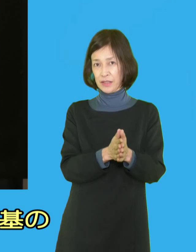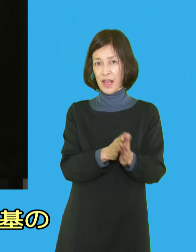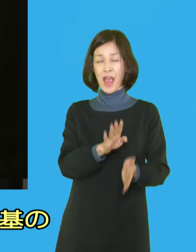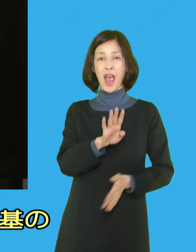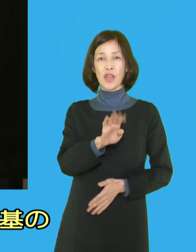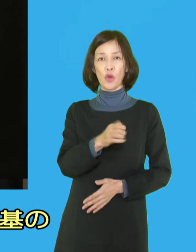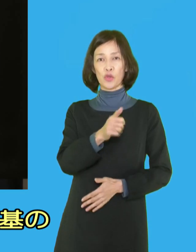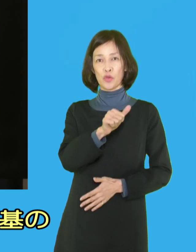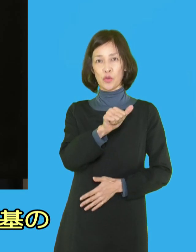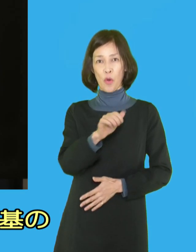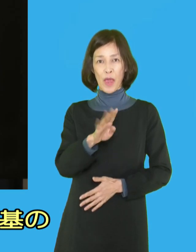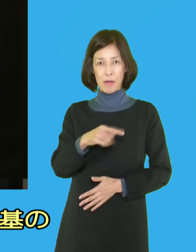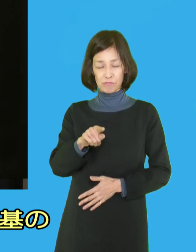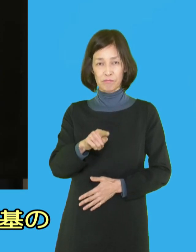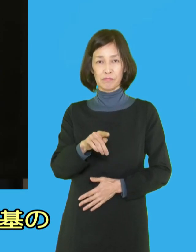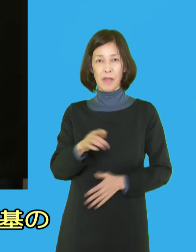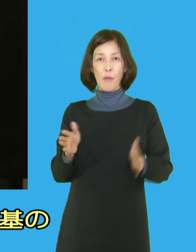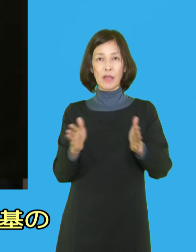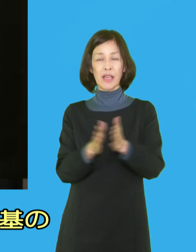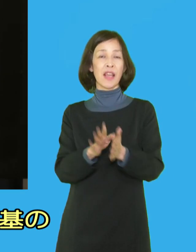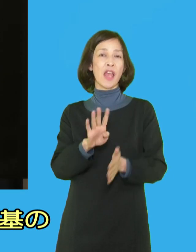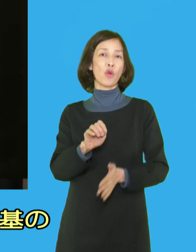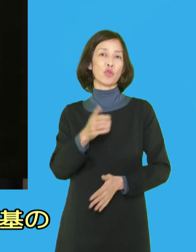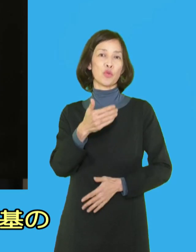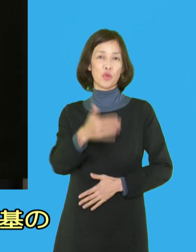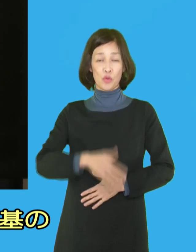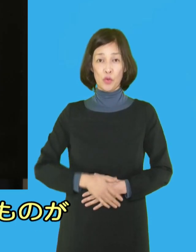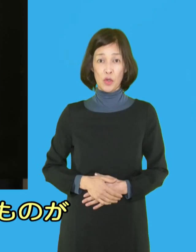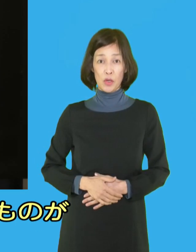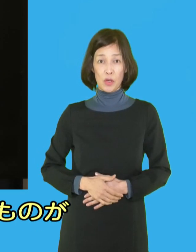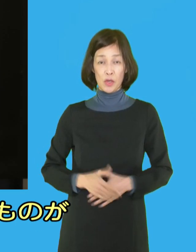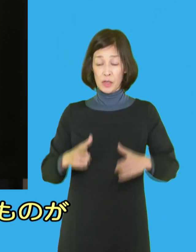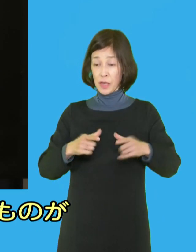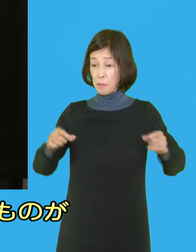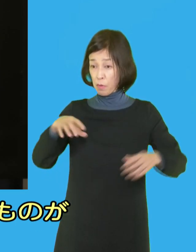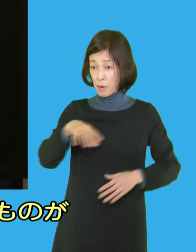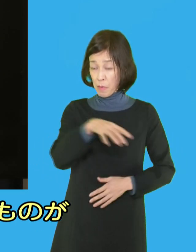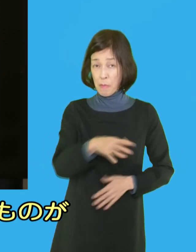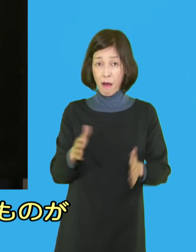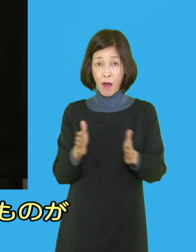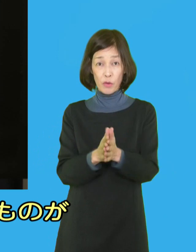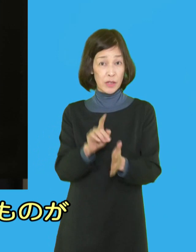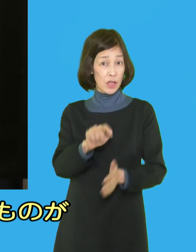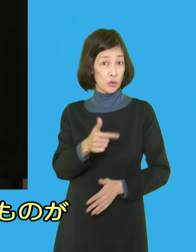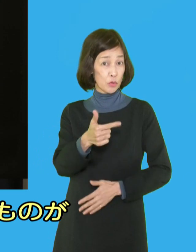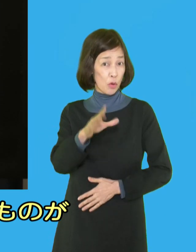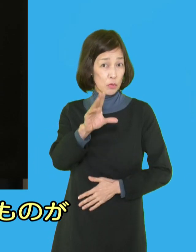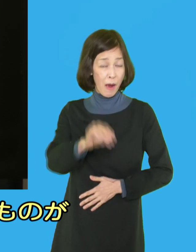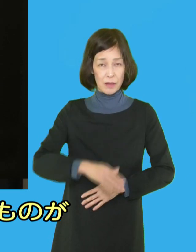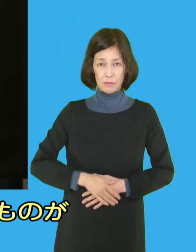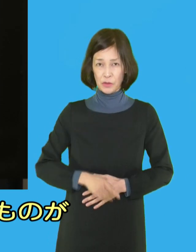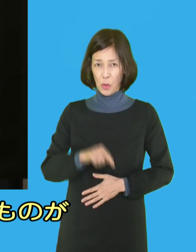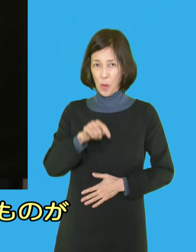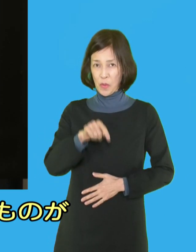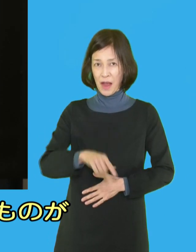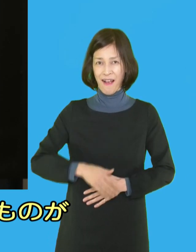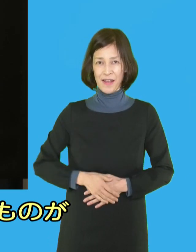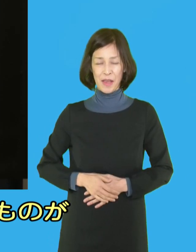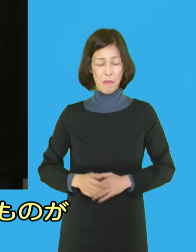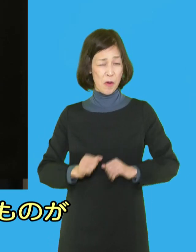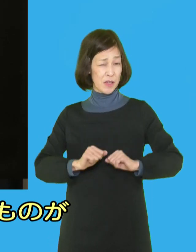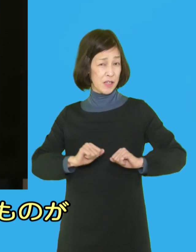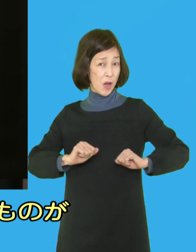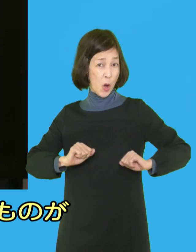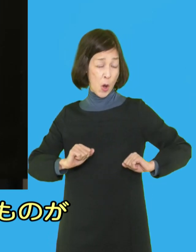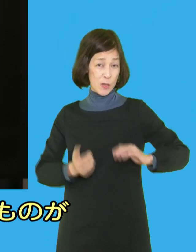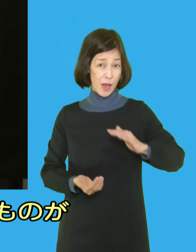本全国には約16万基の古墳がありまして、これぜひ、その中でも一番大きいものが仁徳